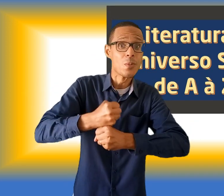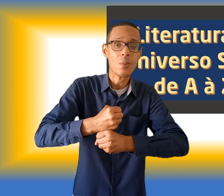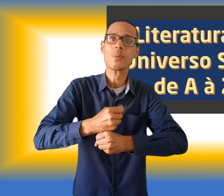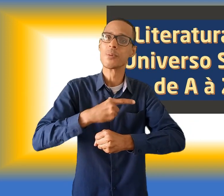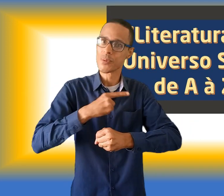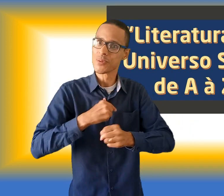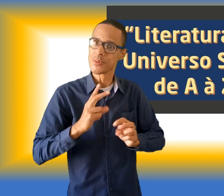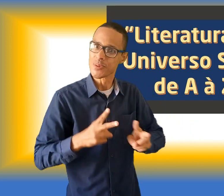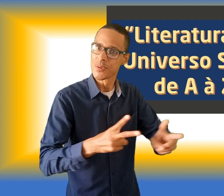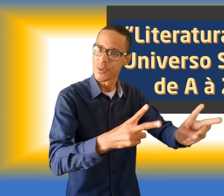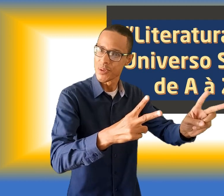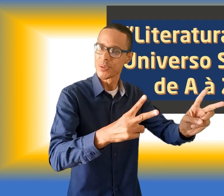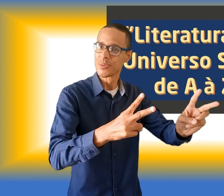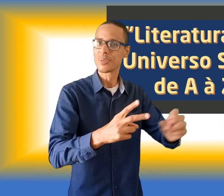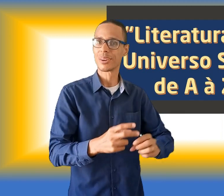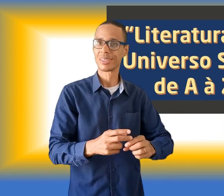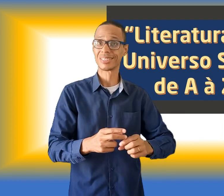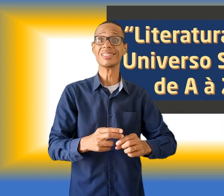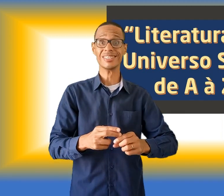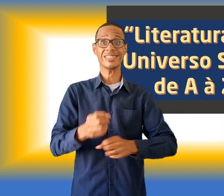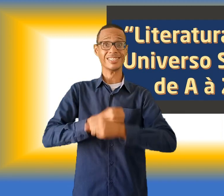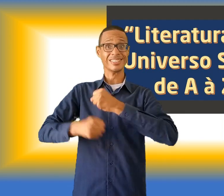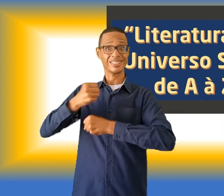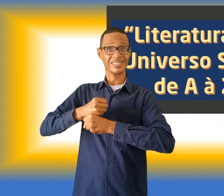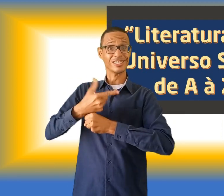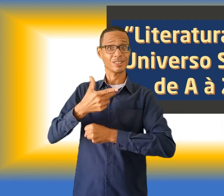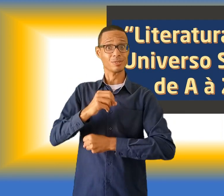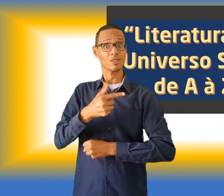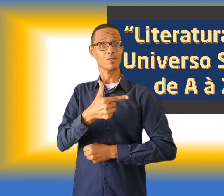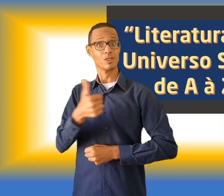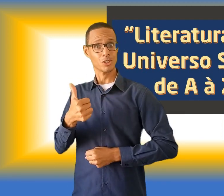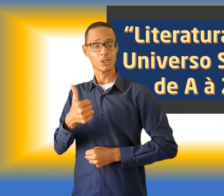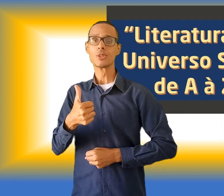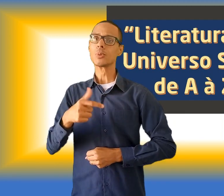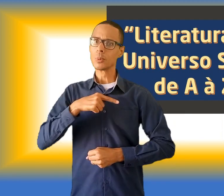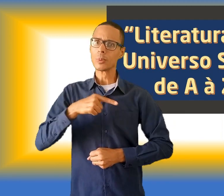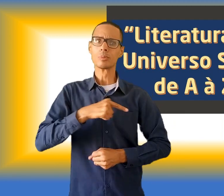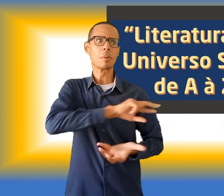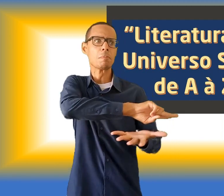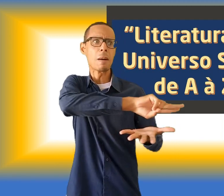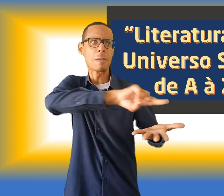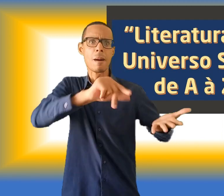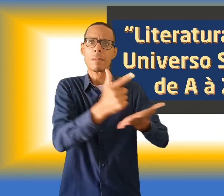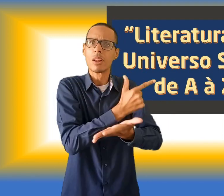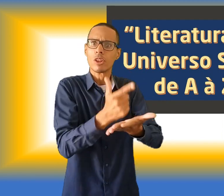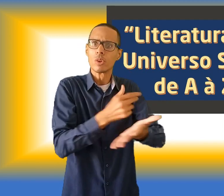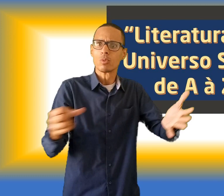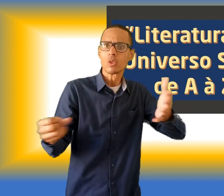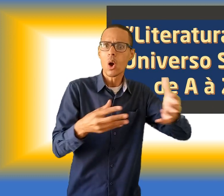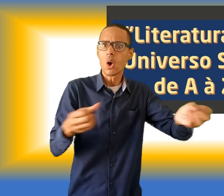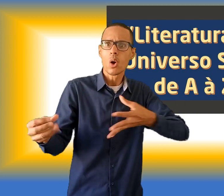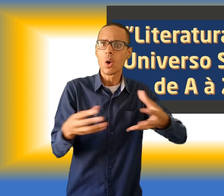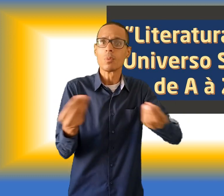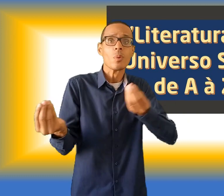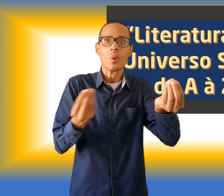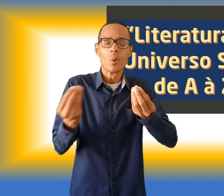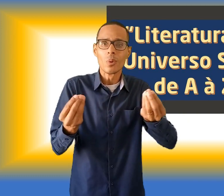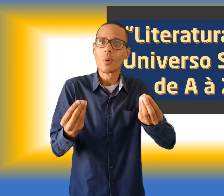2022, teremos muito mais. Neste ano, tivemos muitos novos títulos lançados,